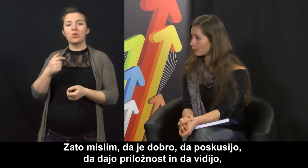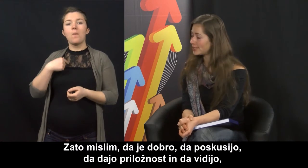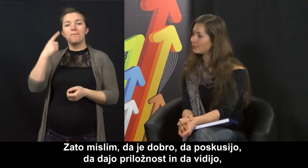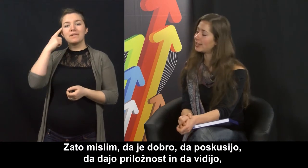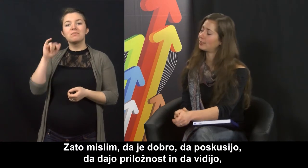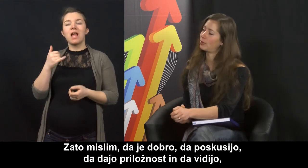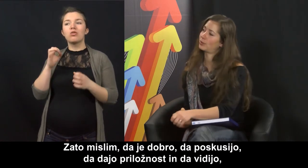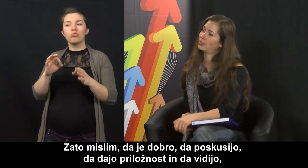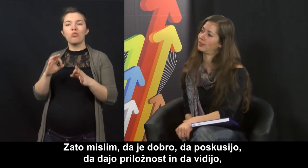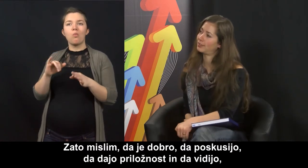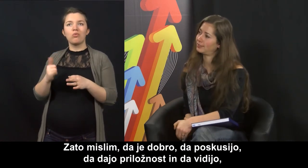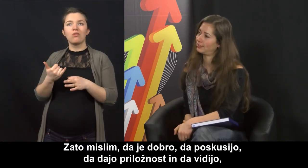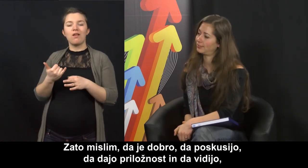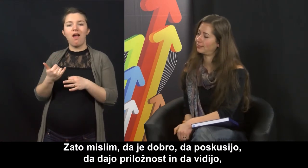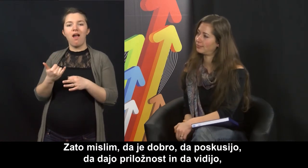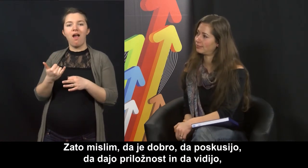Zato mislim, da je dobro, da